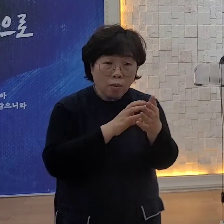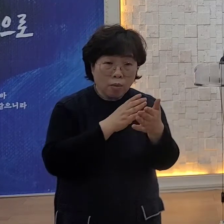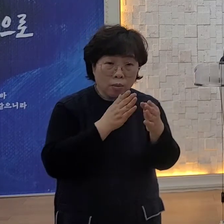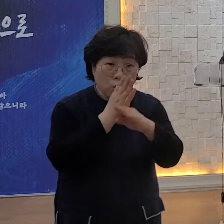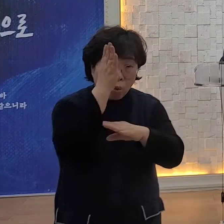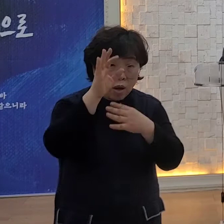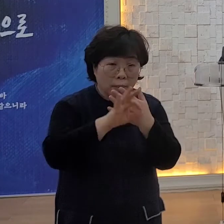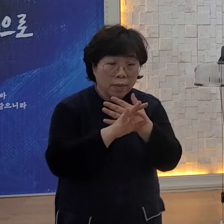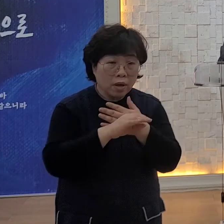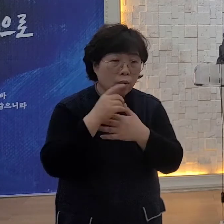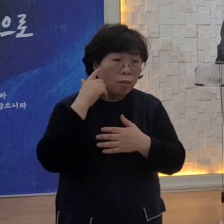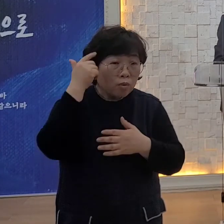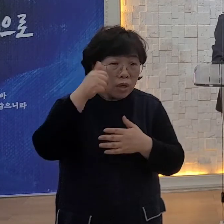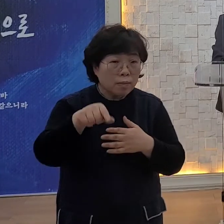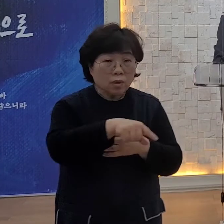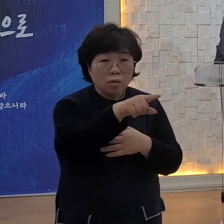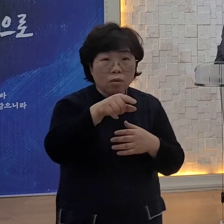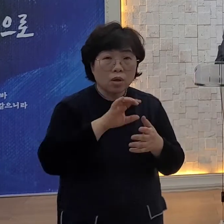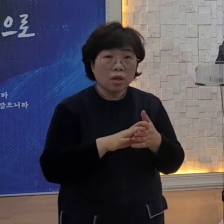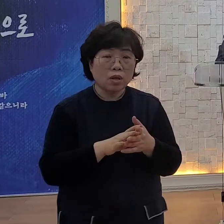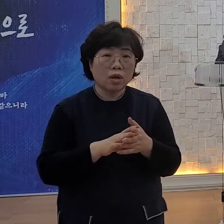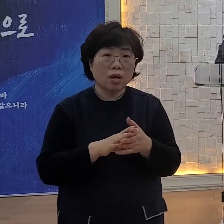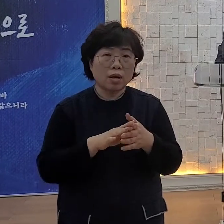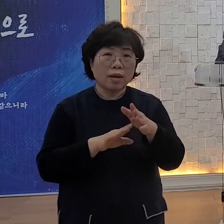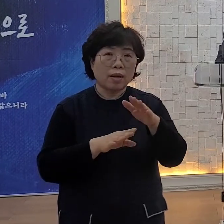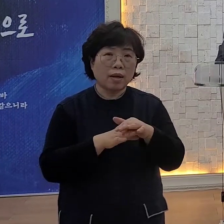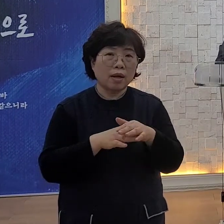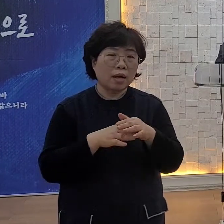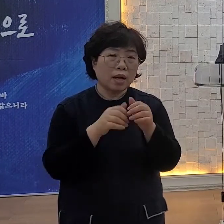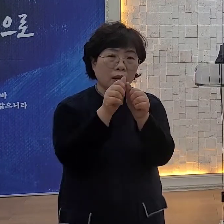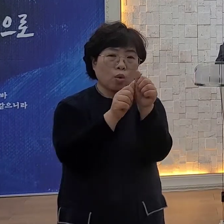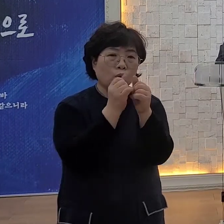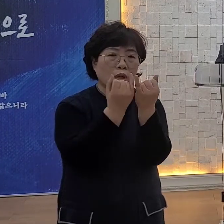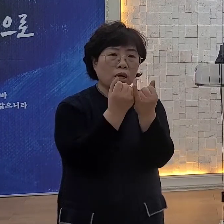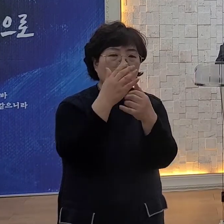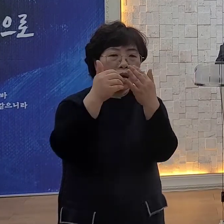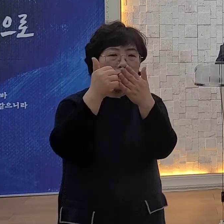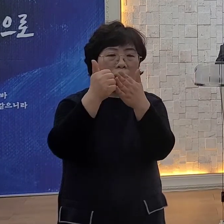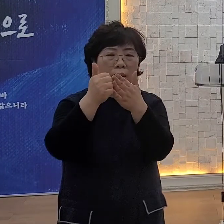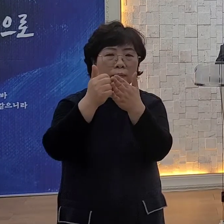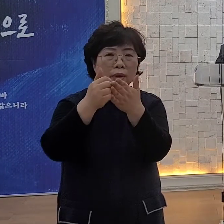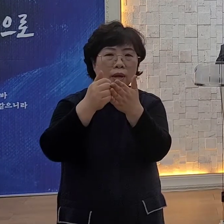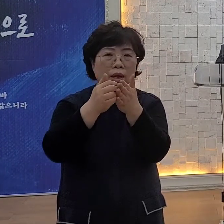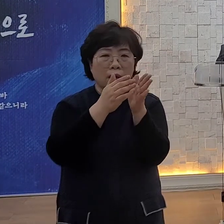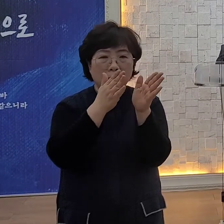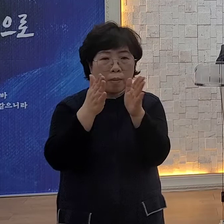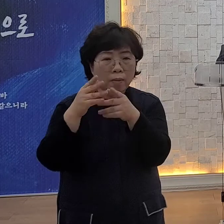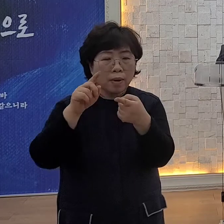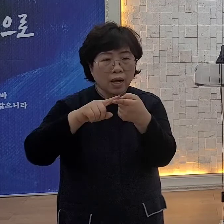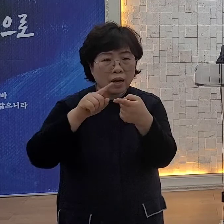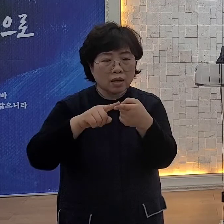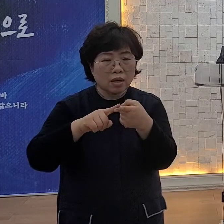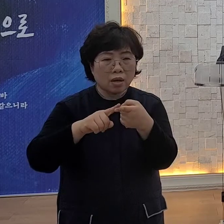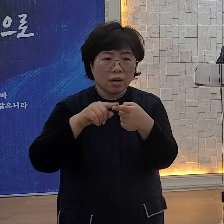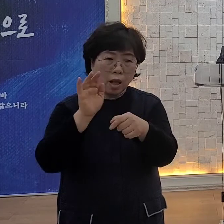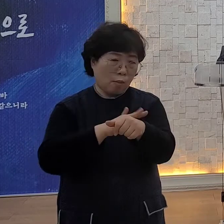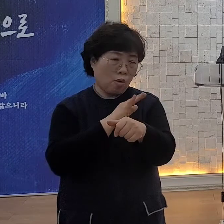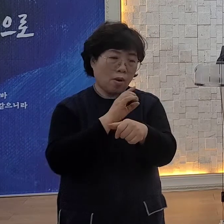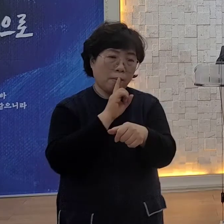말하잖아요. 그럼 여기 누군가가 동성애를 옹호하는 사람이 앉아 있는데 저를 고발을 해요. 그러면 저는 감옥에